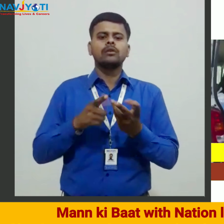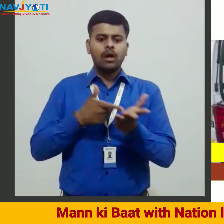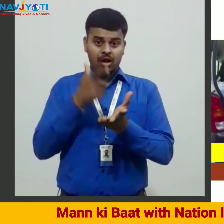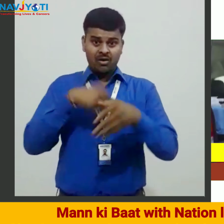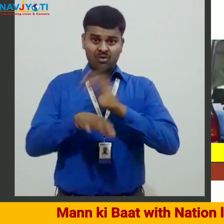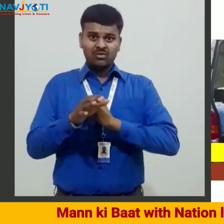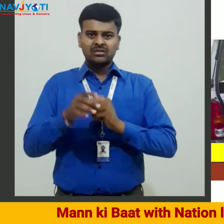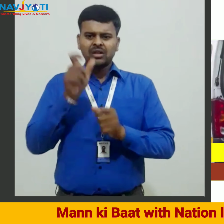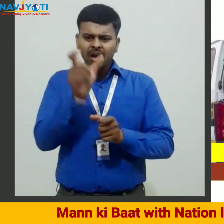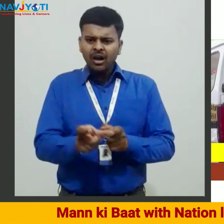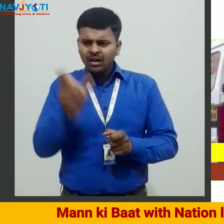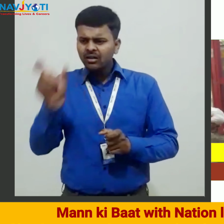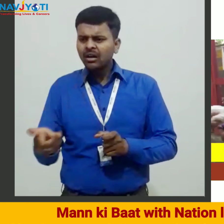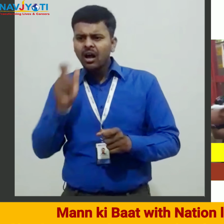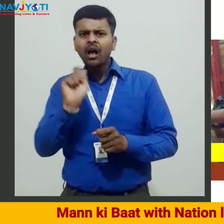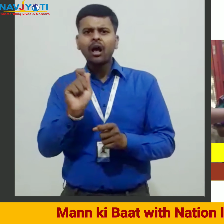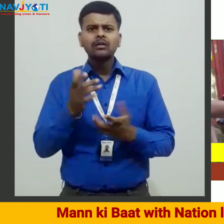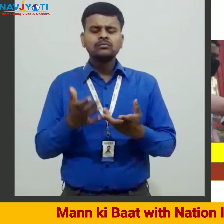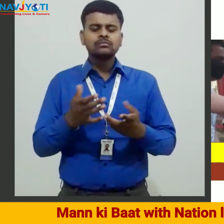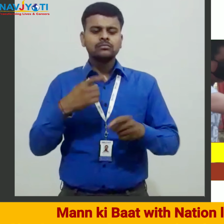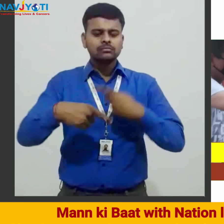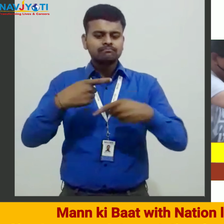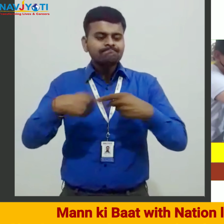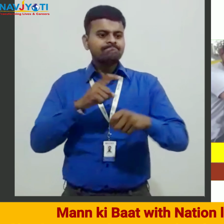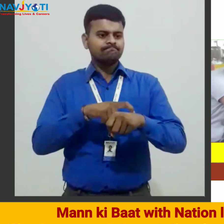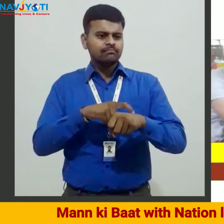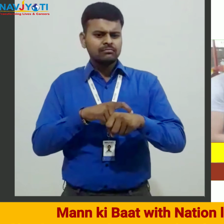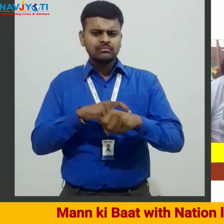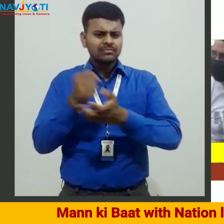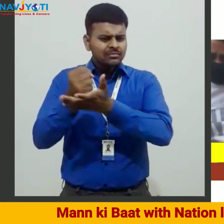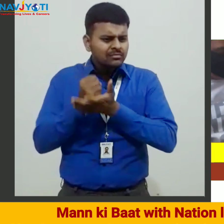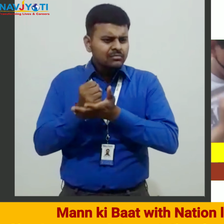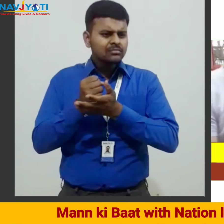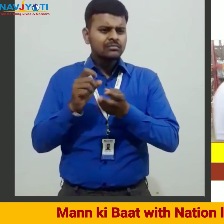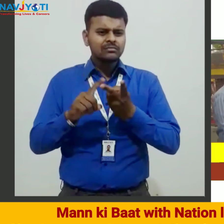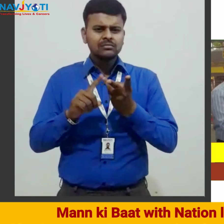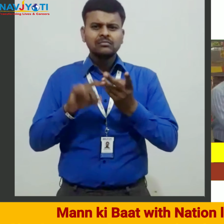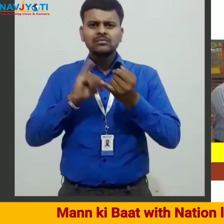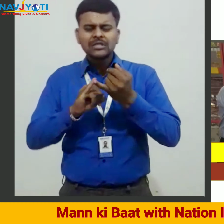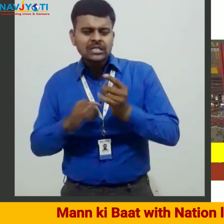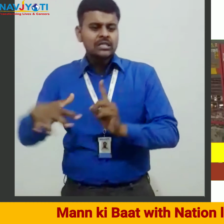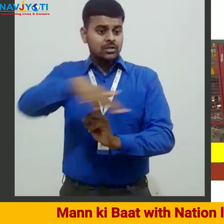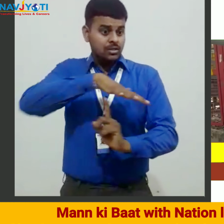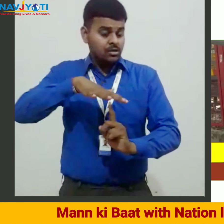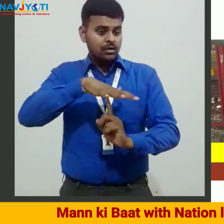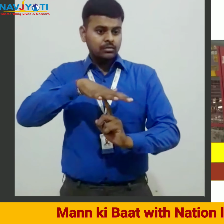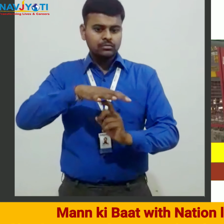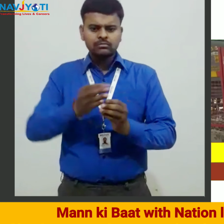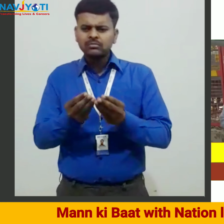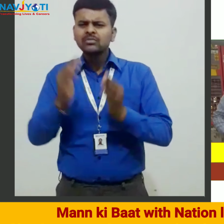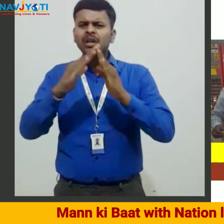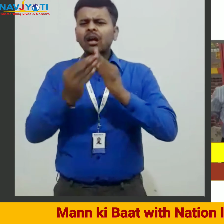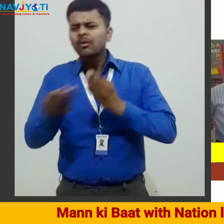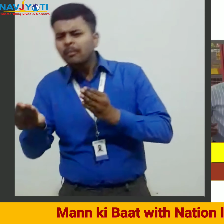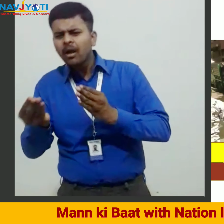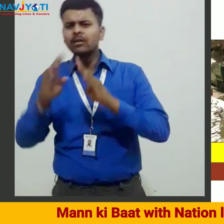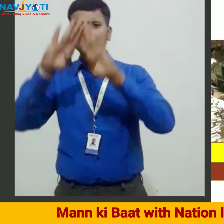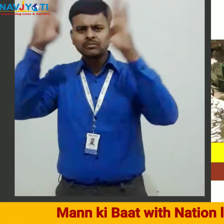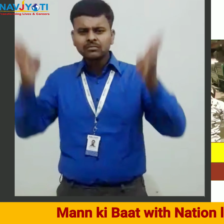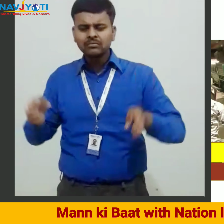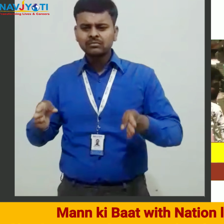बदलाव आया है। आज अपने जीवन से जुड़े हर व्यक्ति की अहमियत का हमें आभास हो रहा